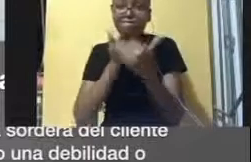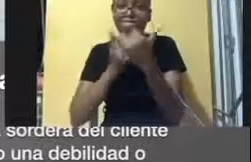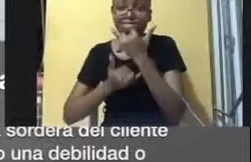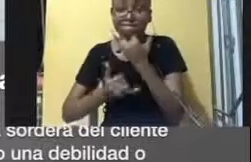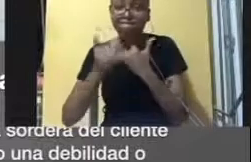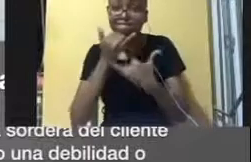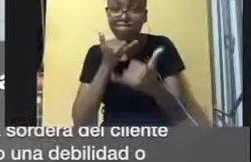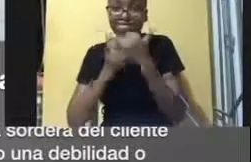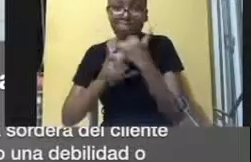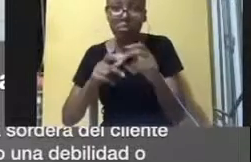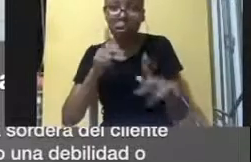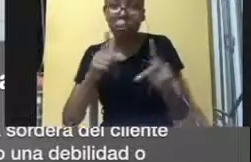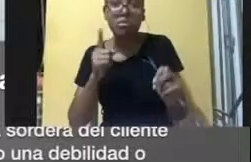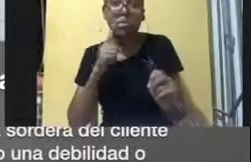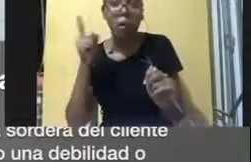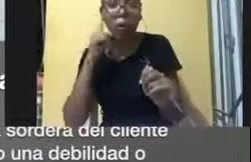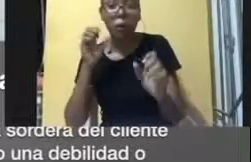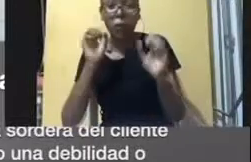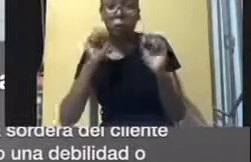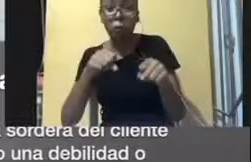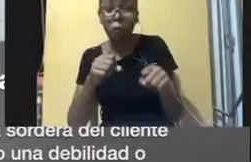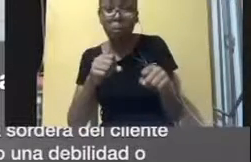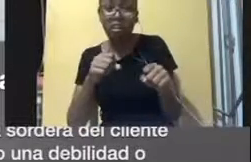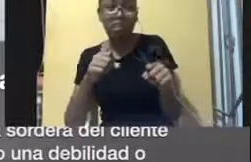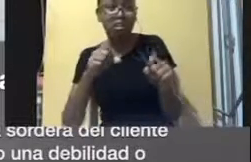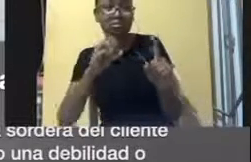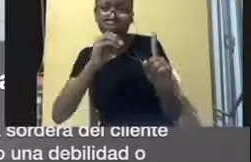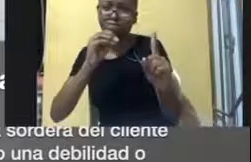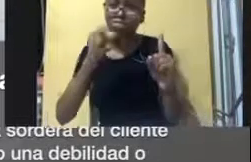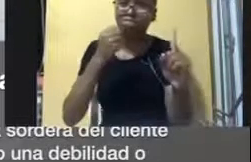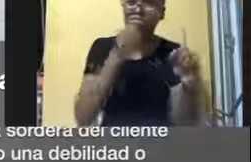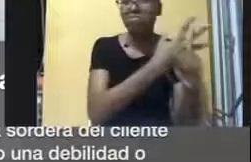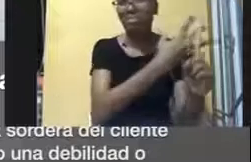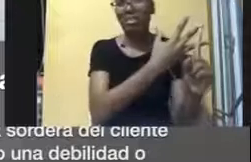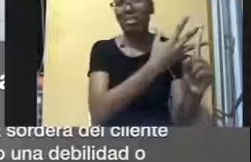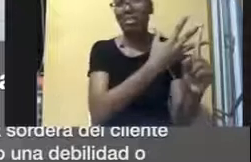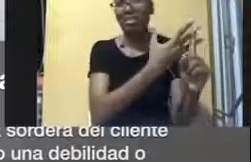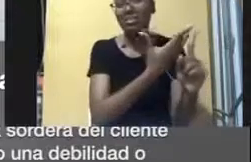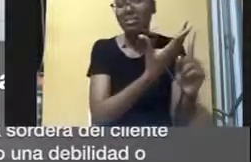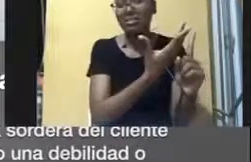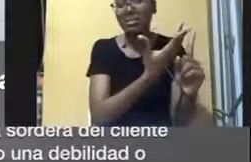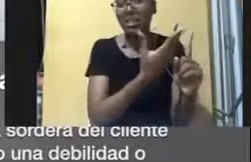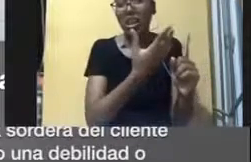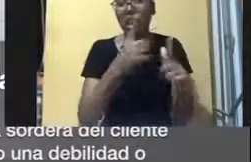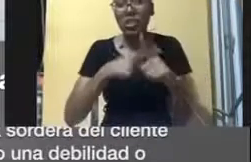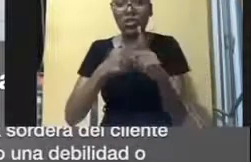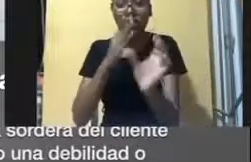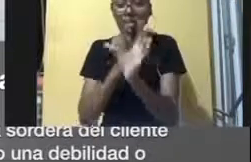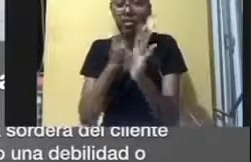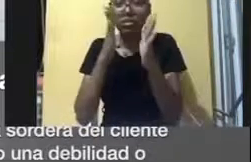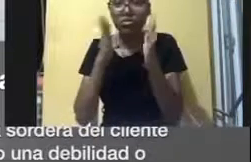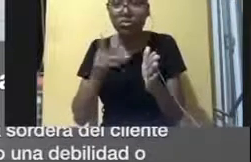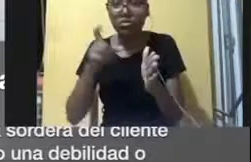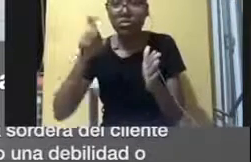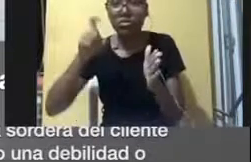personas sordas. El psicólogo debe asegurarse que él o ella ve a la persona sorda o a su